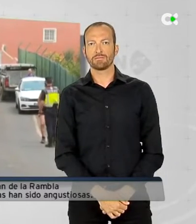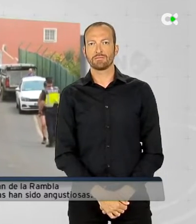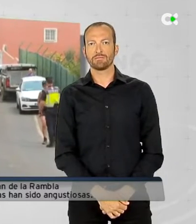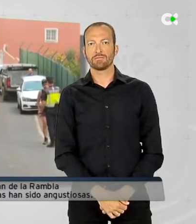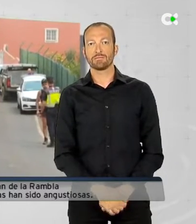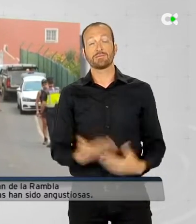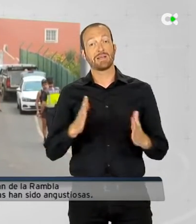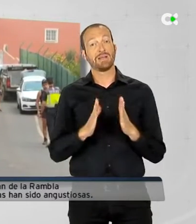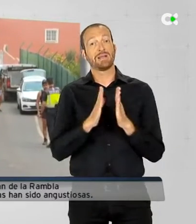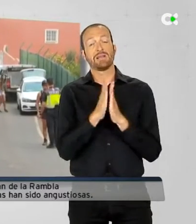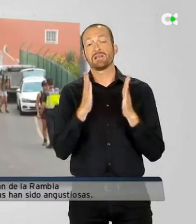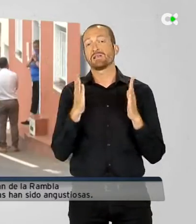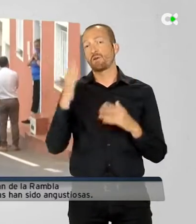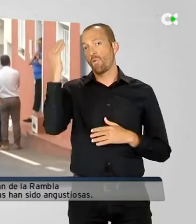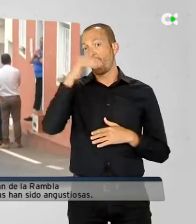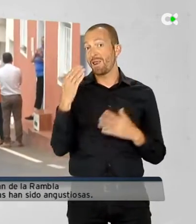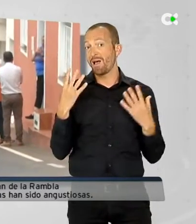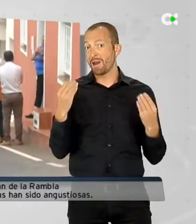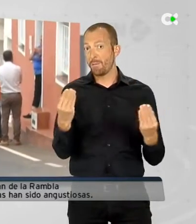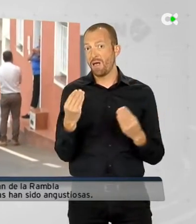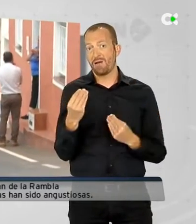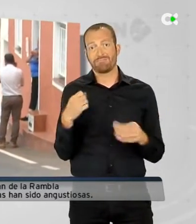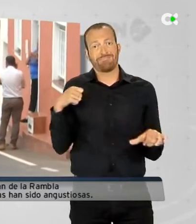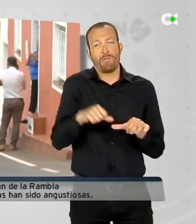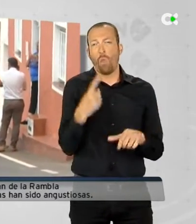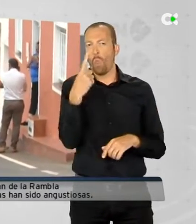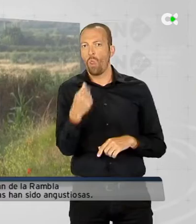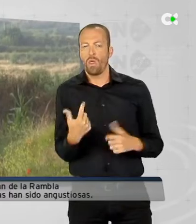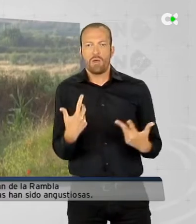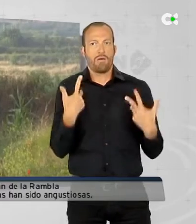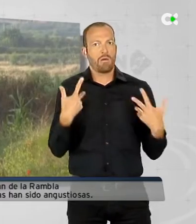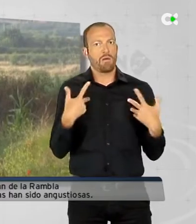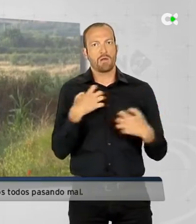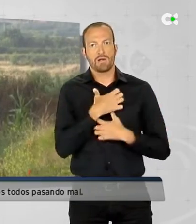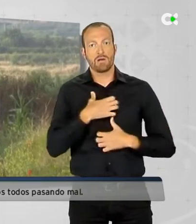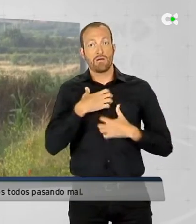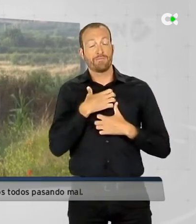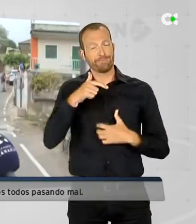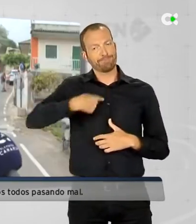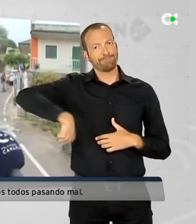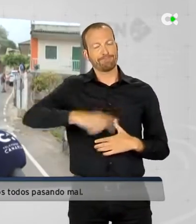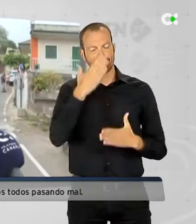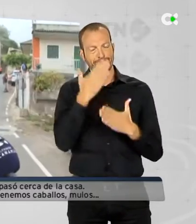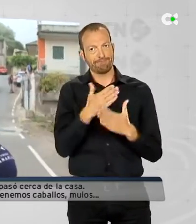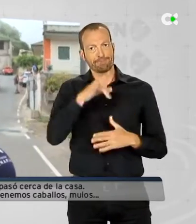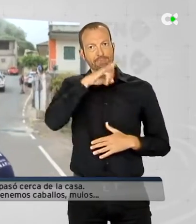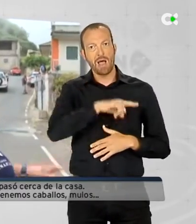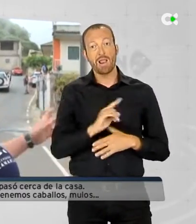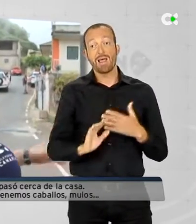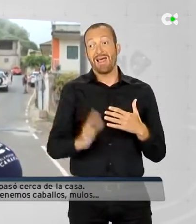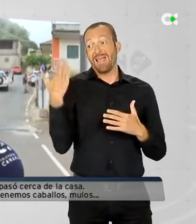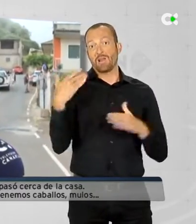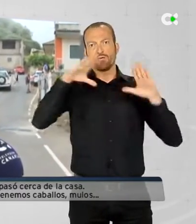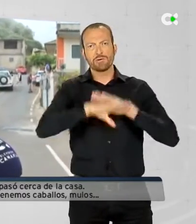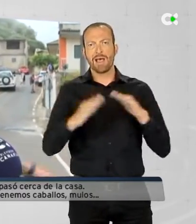En San Juan de la Rambla las últimas 24 horas han sido angustiosas. Y aquí lo estamos todos pasando mal. Fuego anoche pasó cerca de la